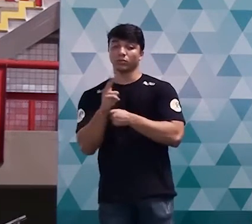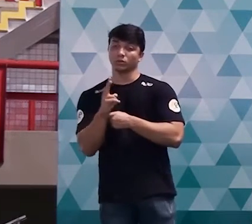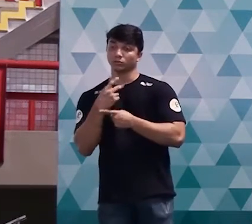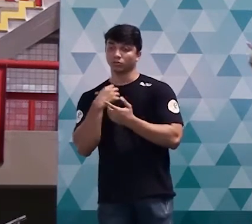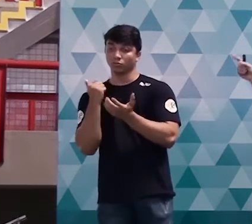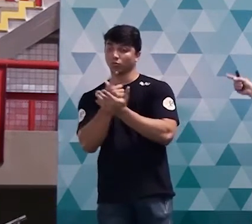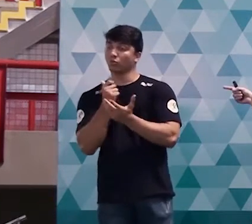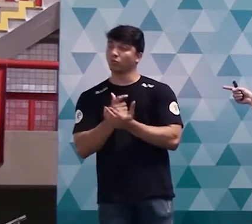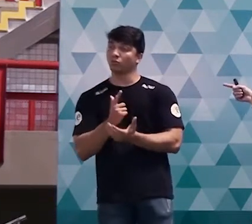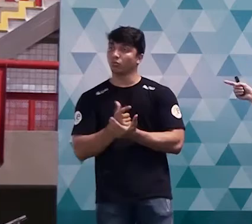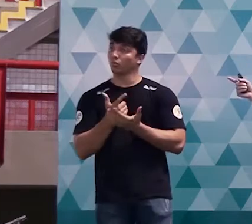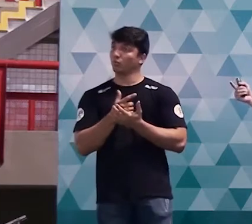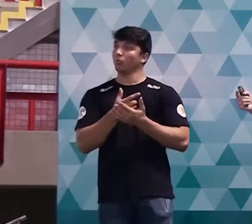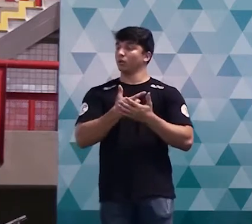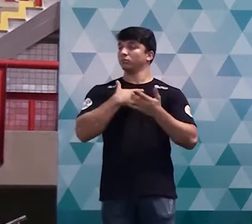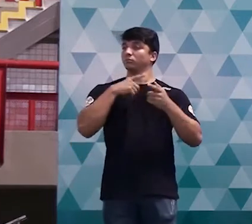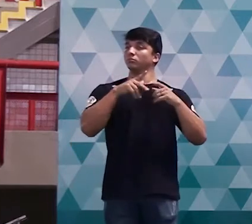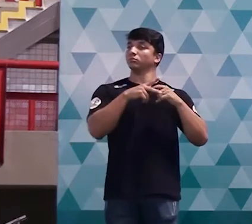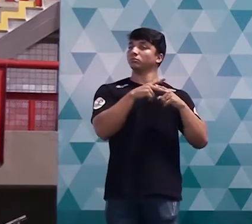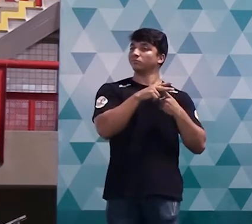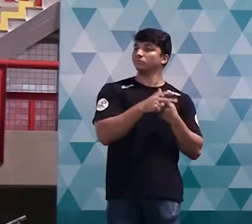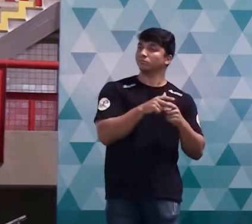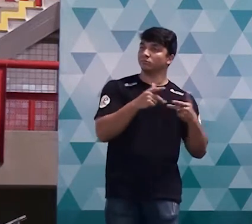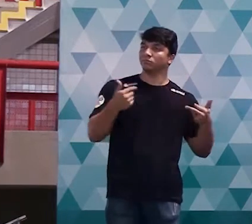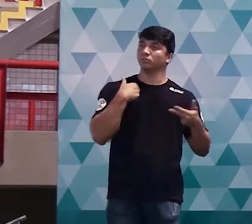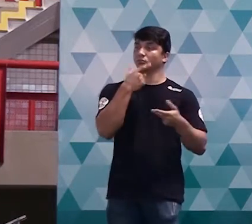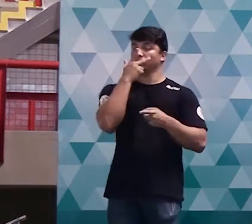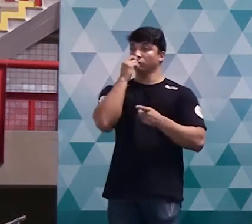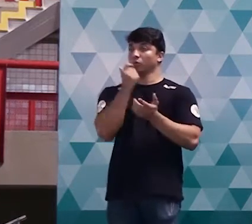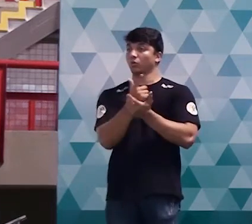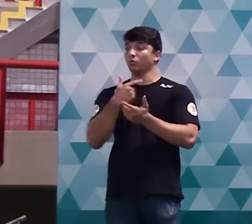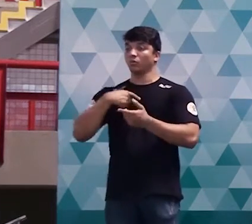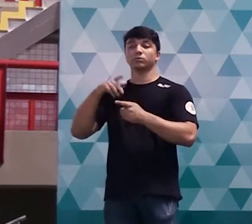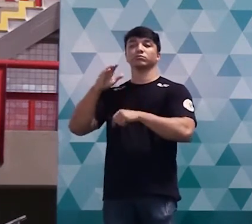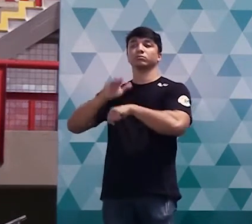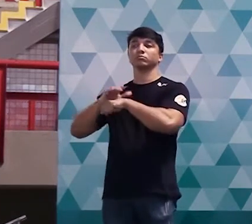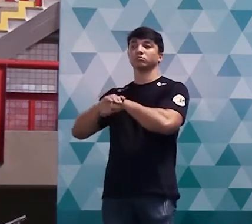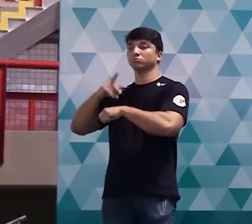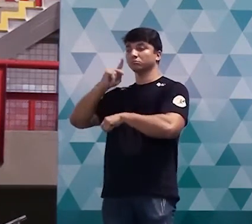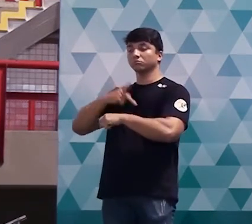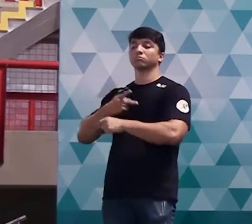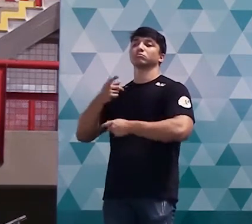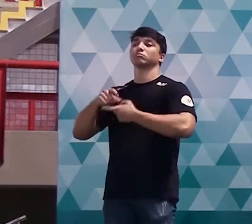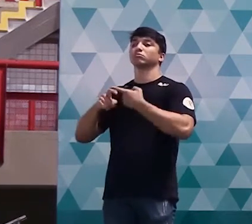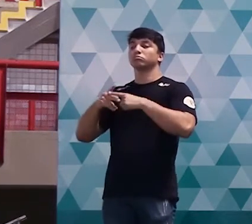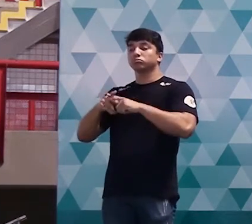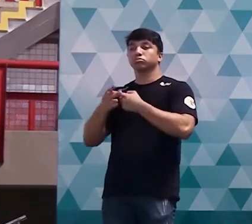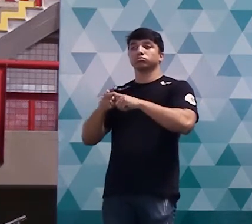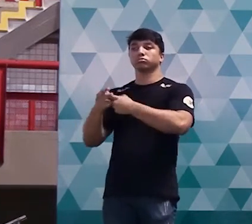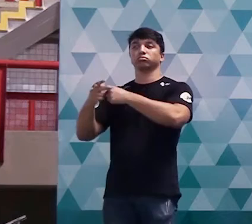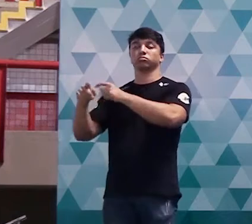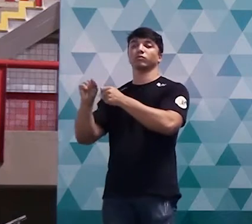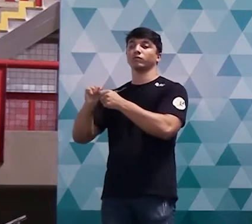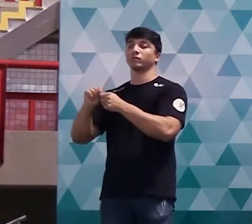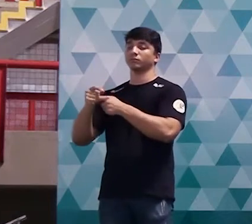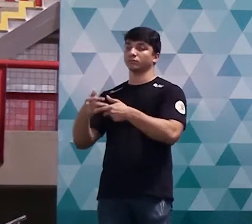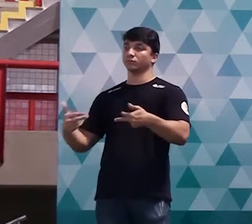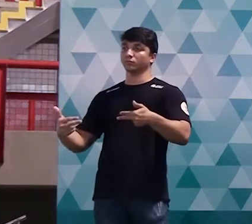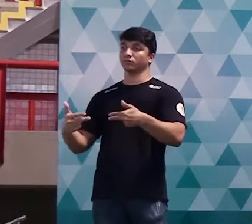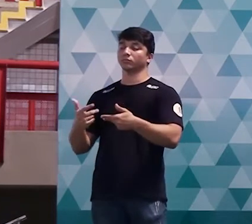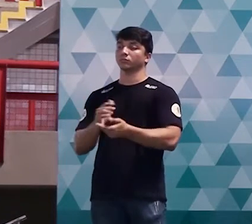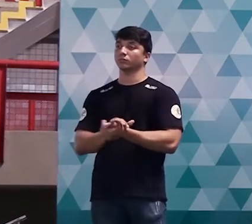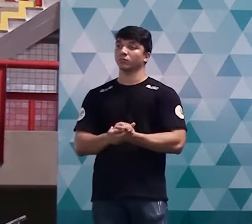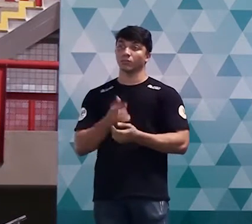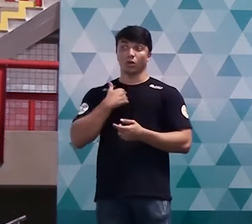gente compra as máquinas inglesas, trazemos para cá e a gente mesmo vai produzir tecido de algodão grosso. Veja